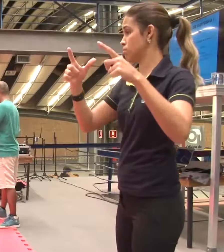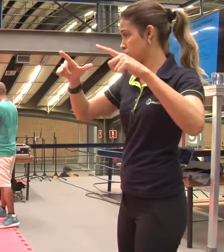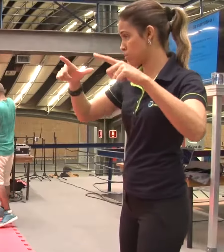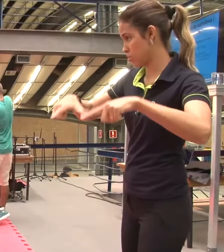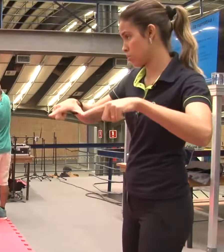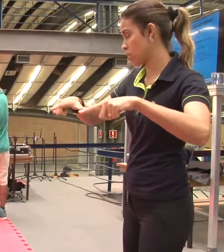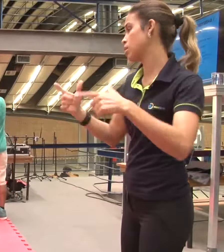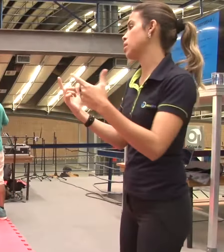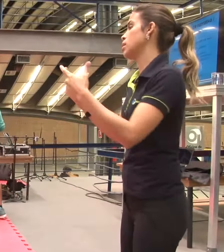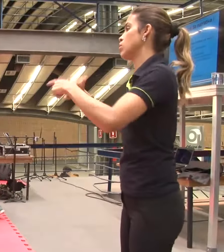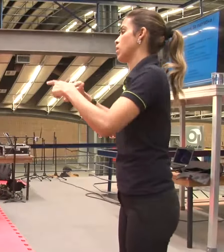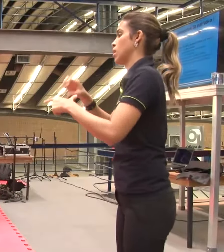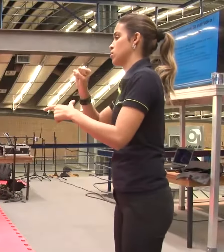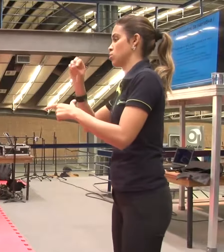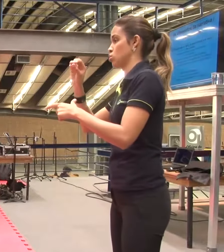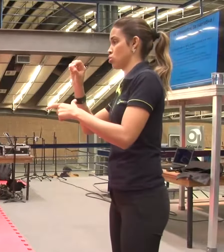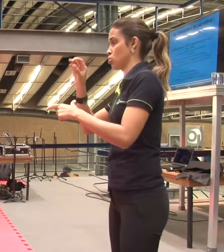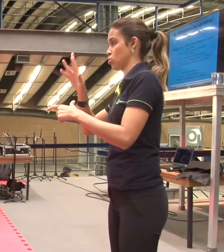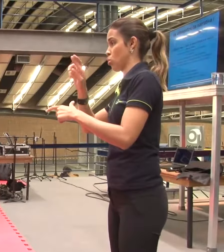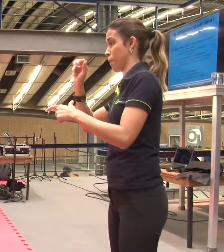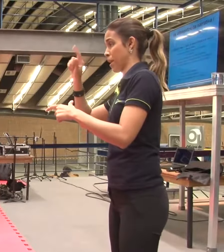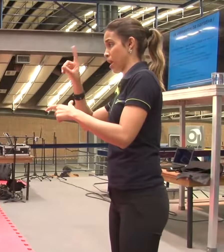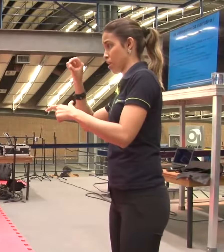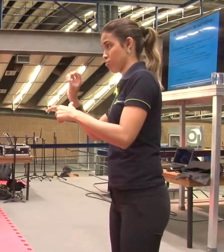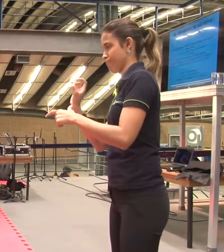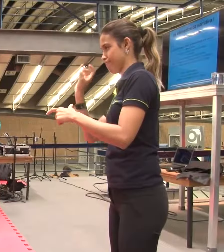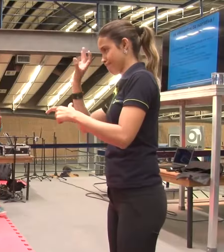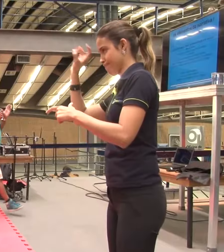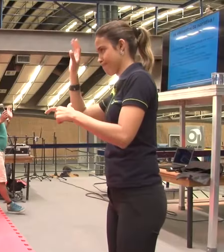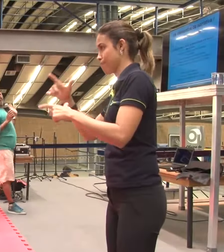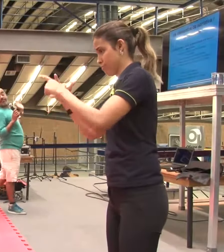classe alta da favela, né,